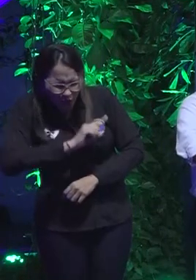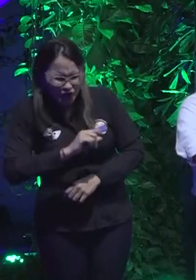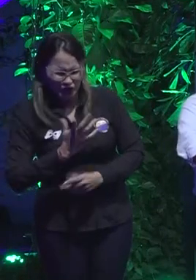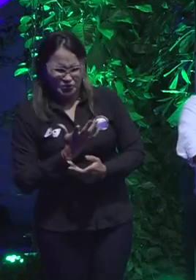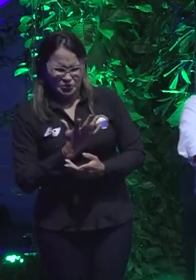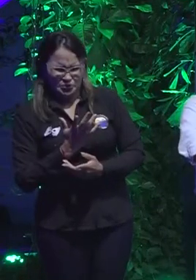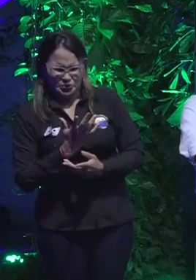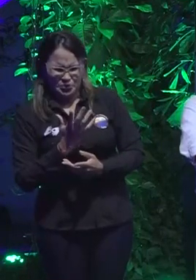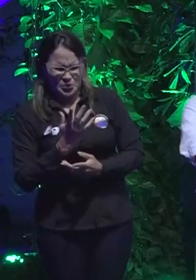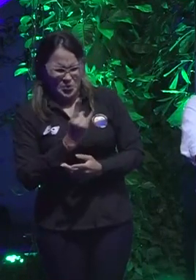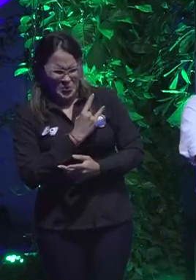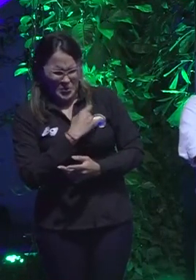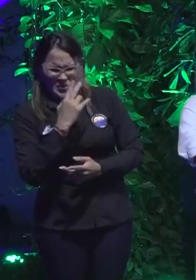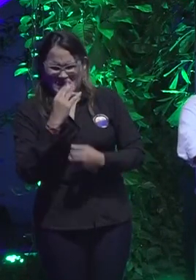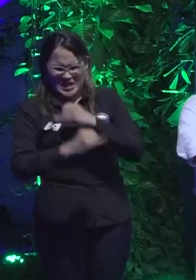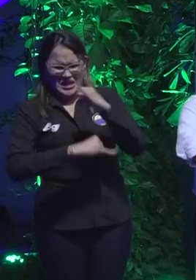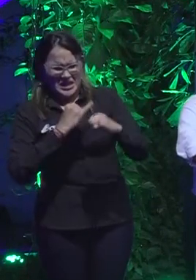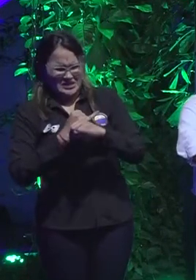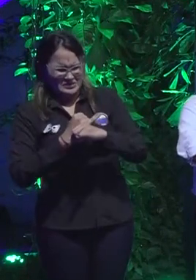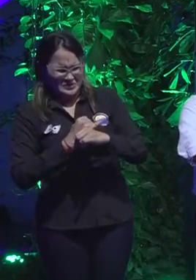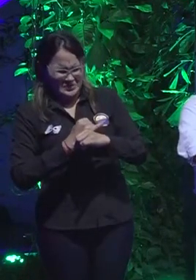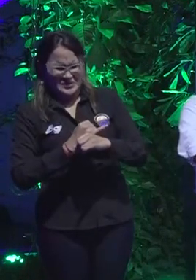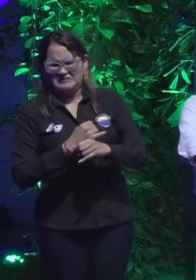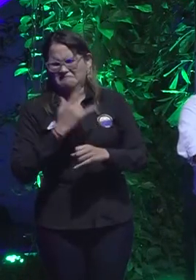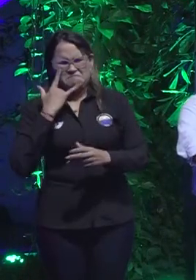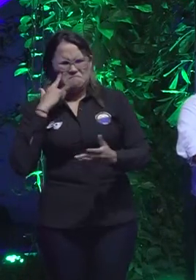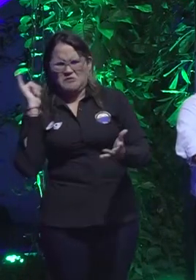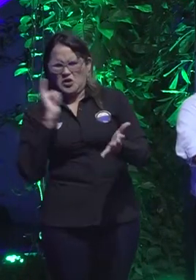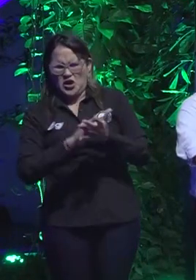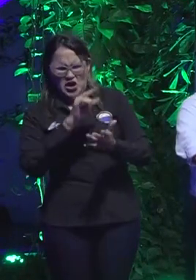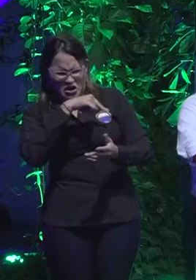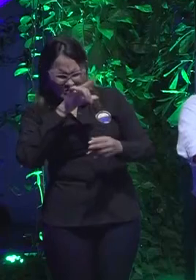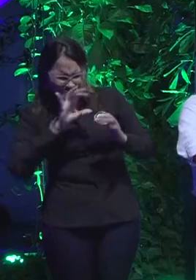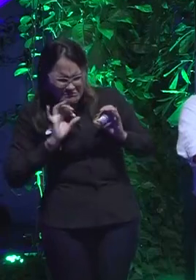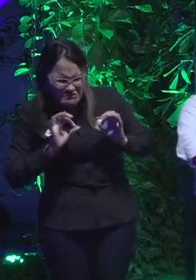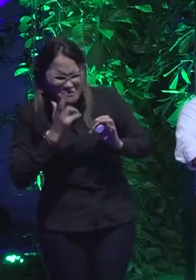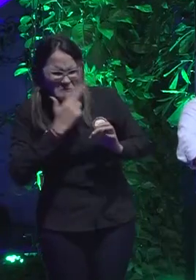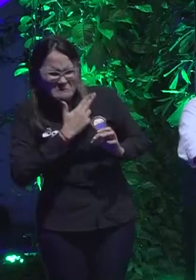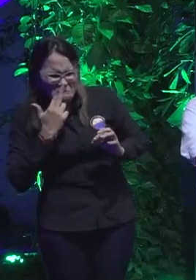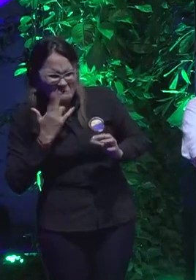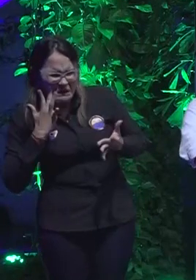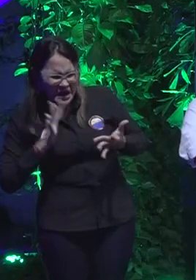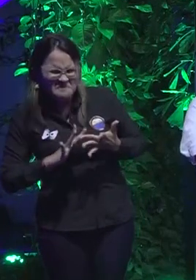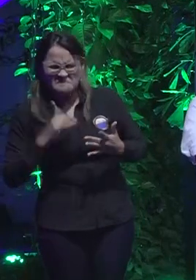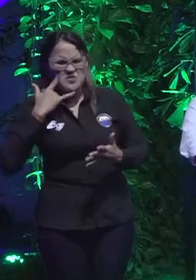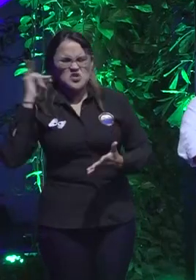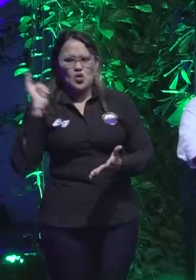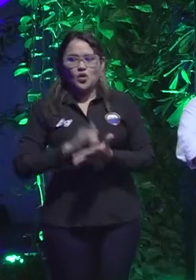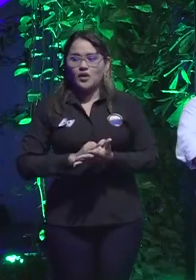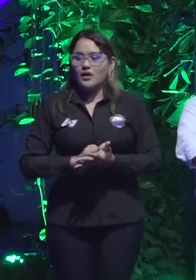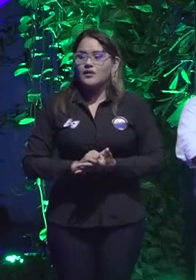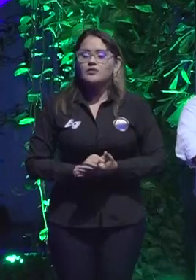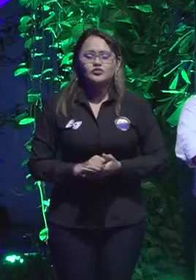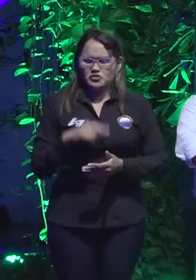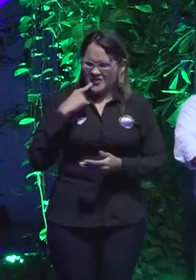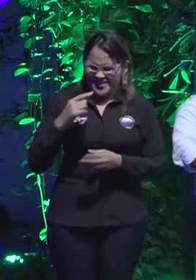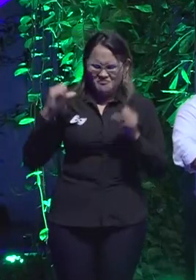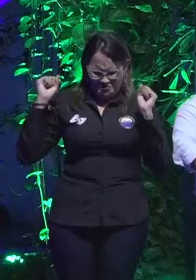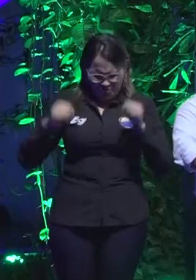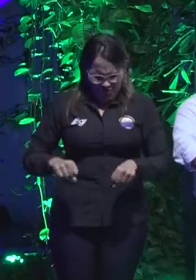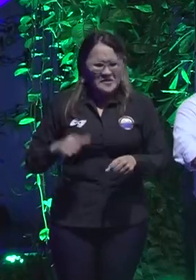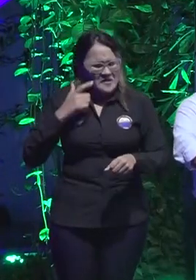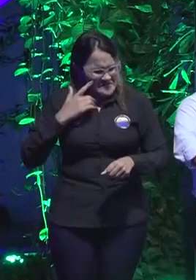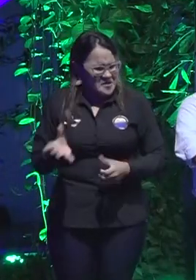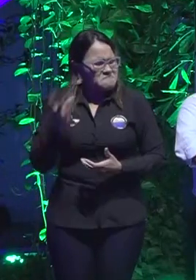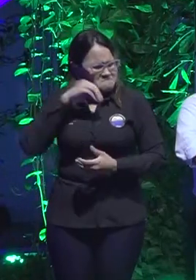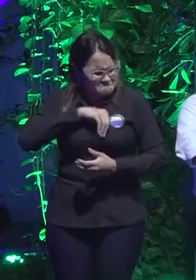como universidad, eso es muy ambicioso. No se preocupe, que la ambición y las ganas de hacer posible lo imposible es lo que está dentro de nuestro ADN a pesar de. Y de